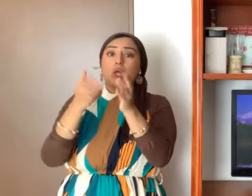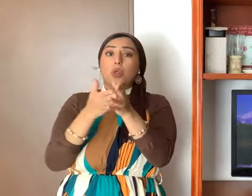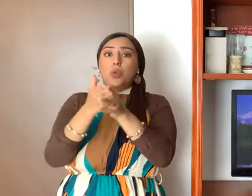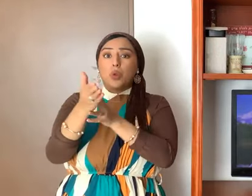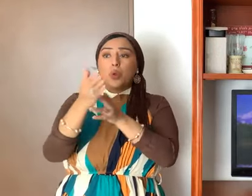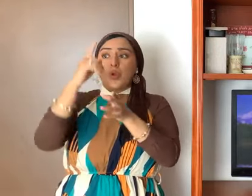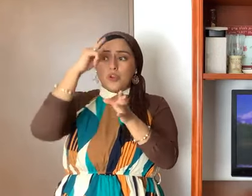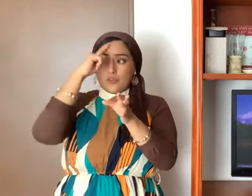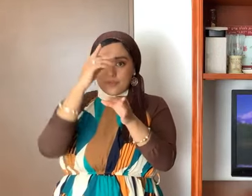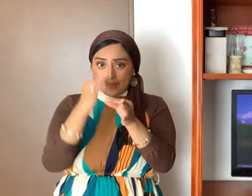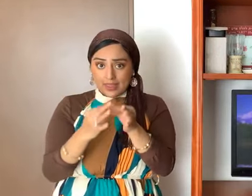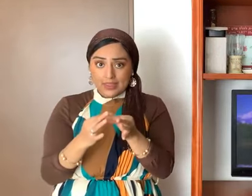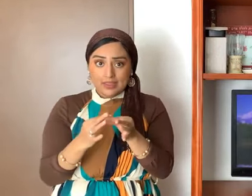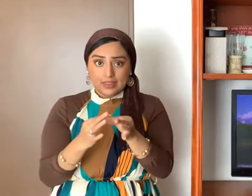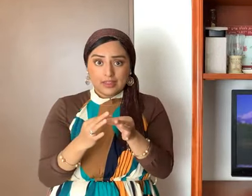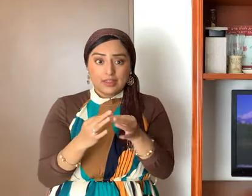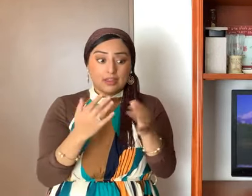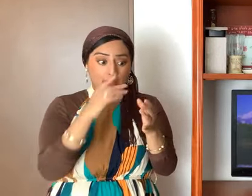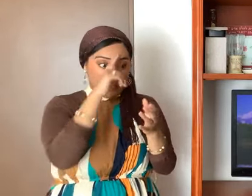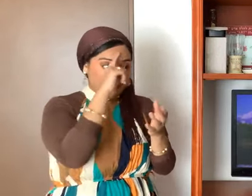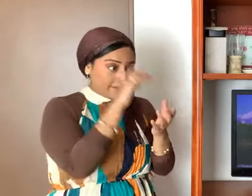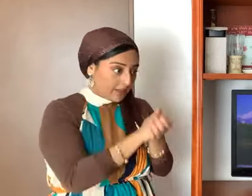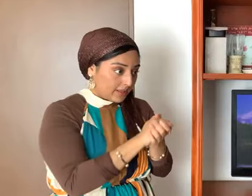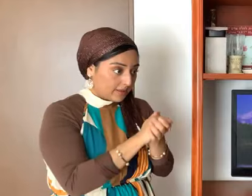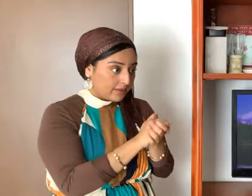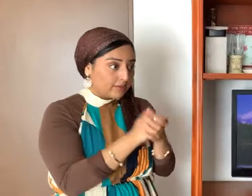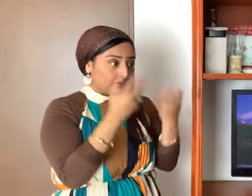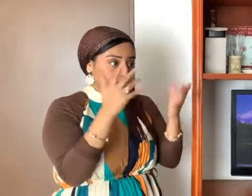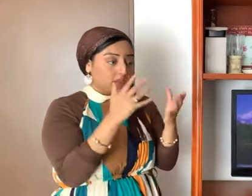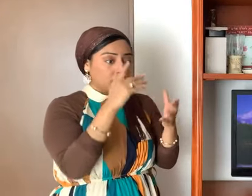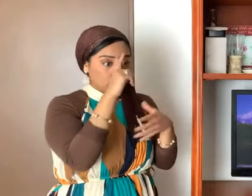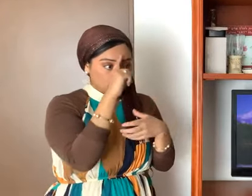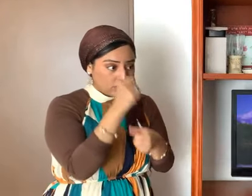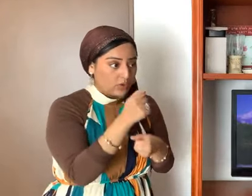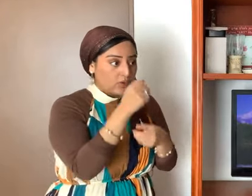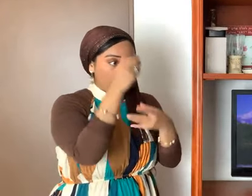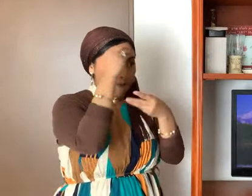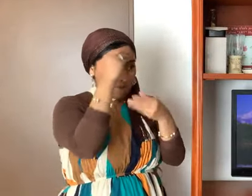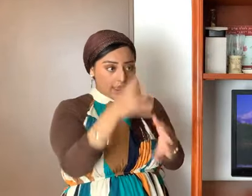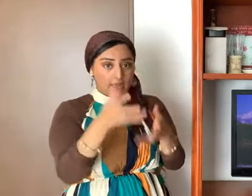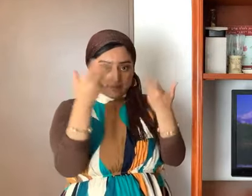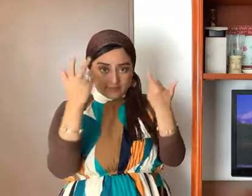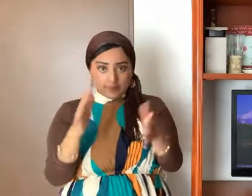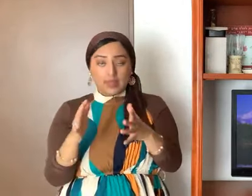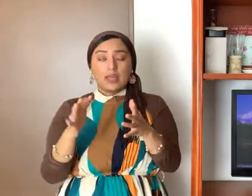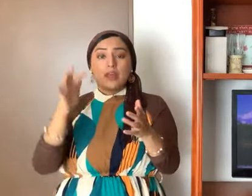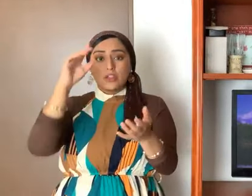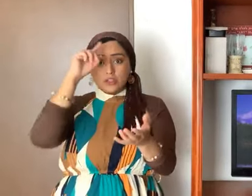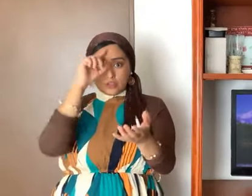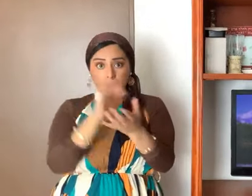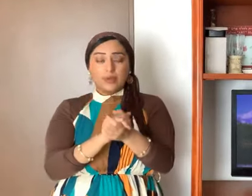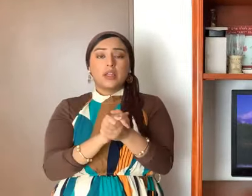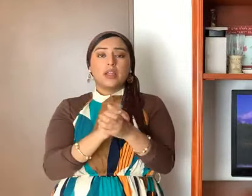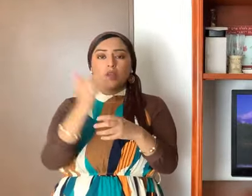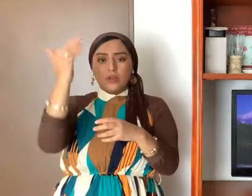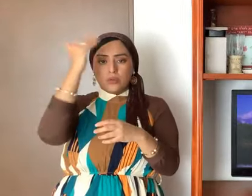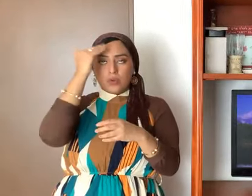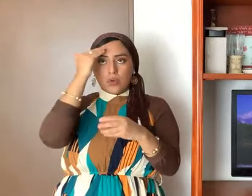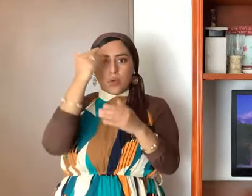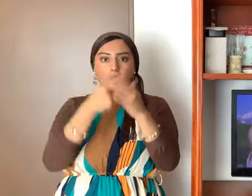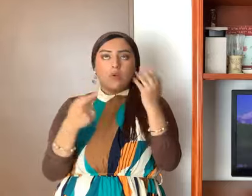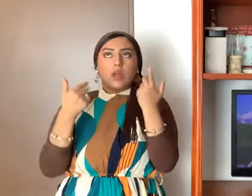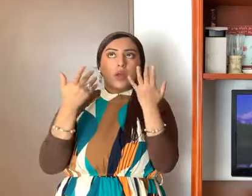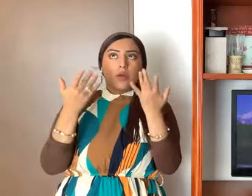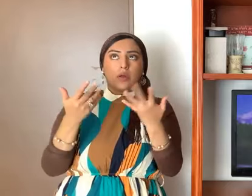fe. Entonces ya dijimos creer, confiar, obedecer. Creer, tener la convicción de lo que se